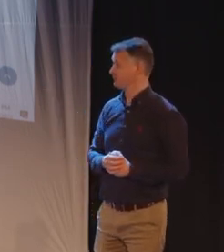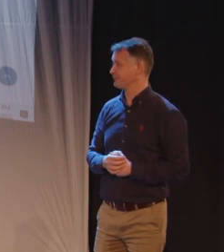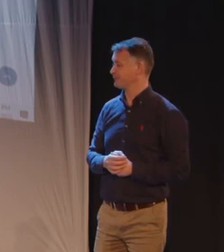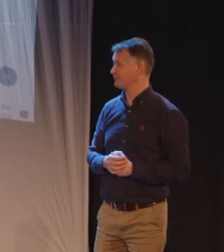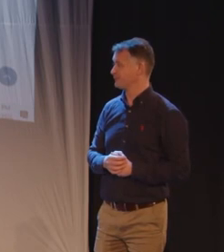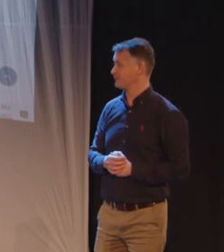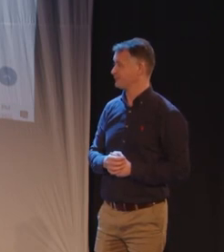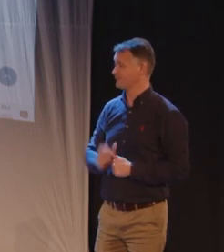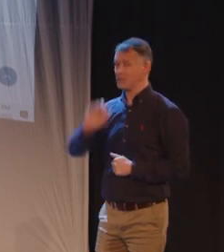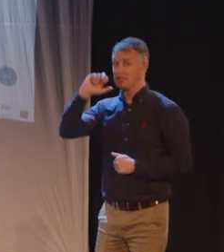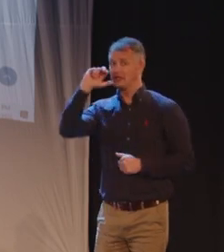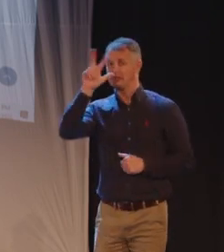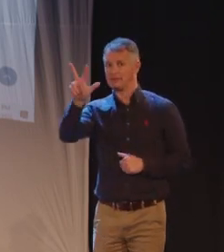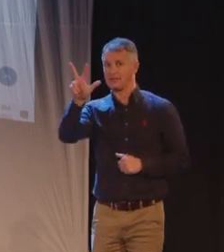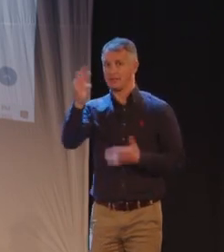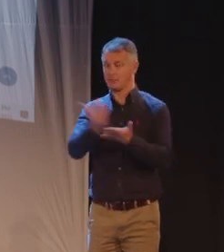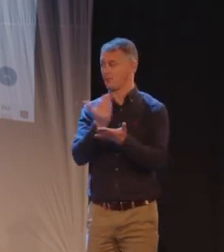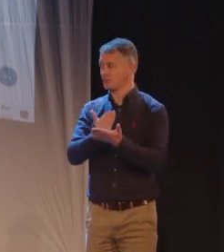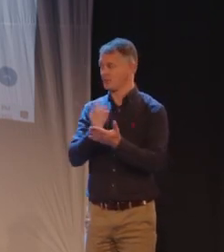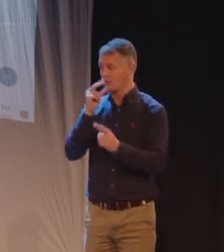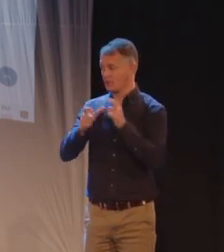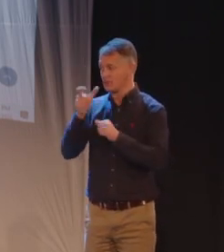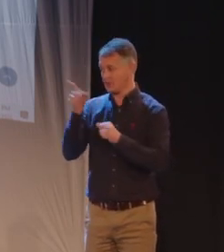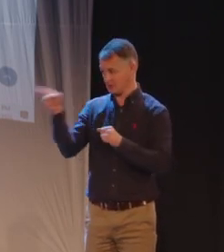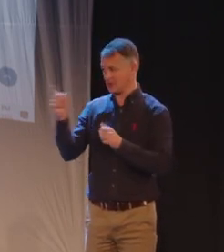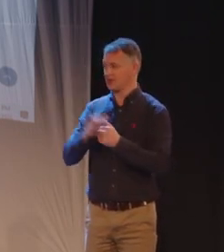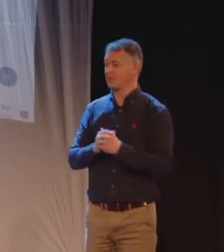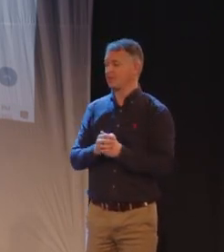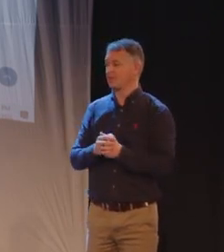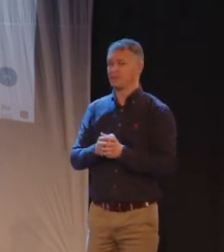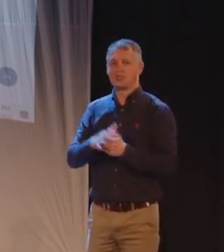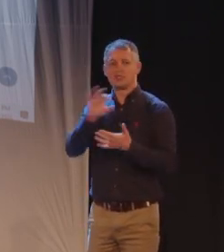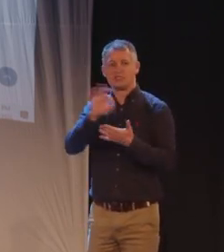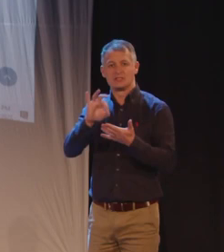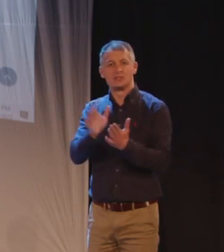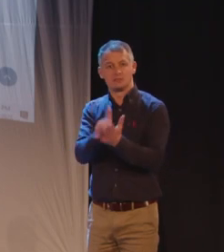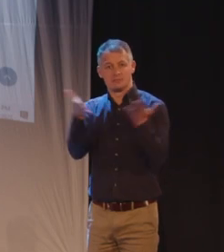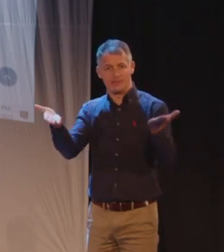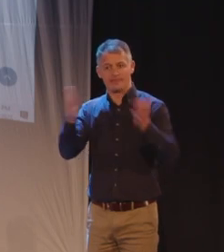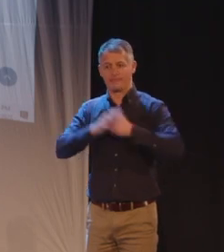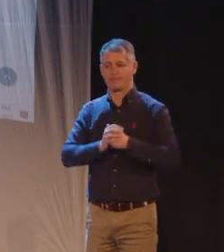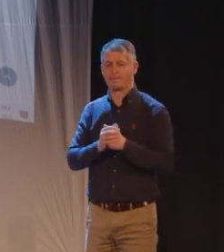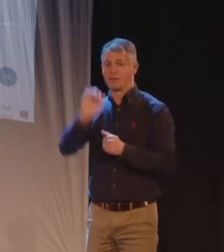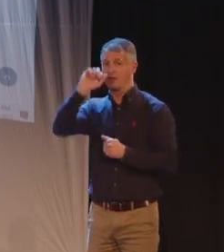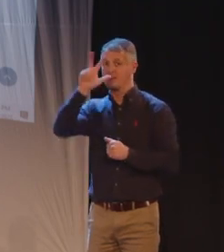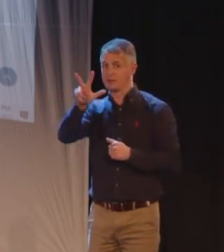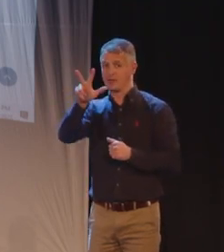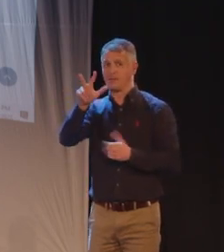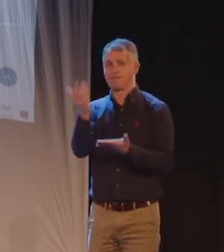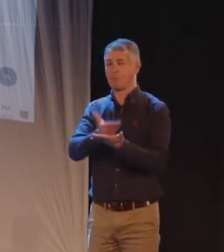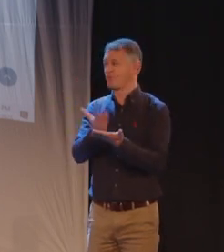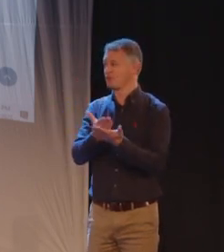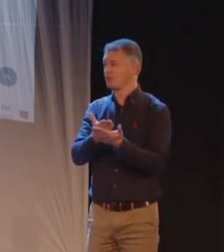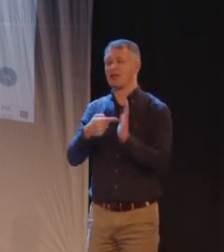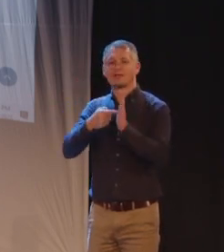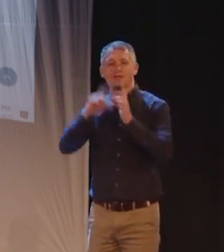Sunt trei povești. Vorbim întâi de formatul tipărit. Cele trei povești sunt frumos